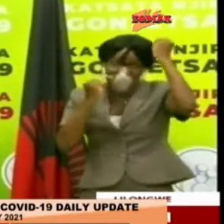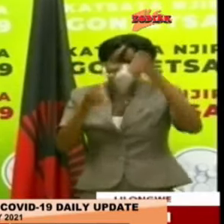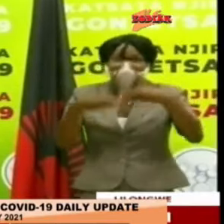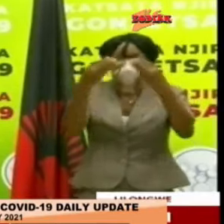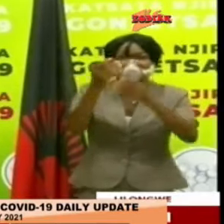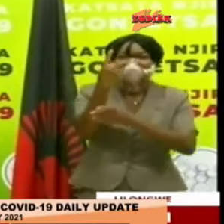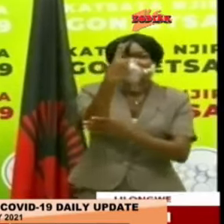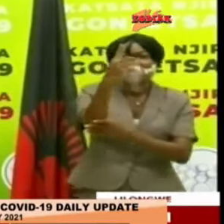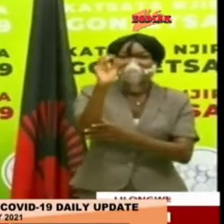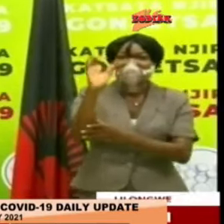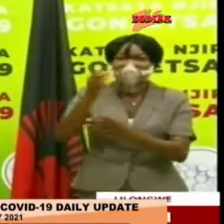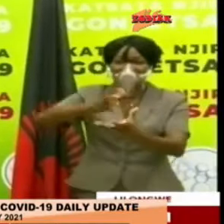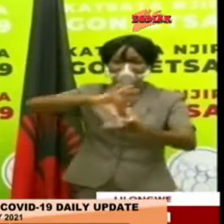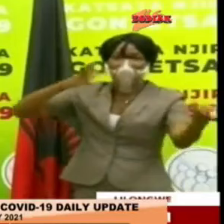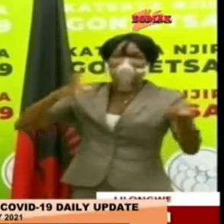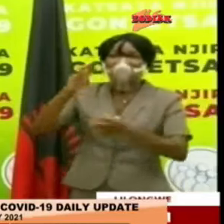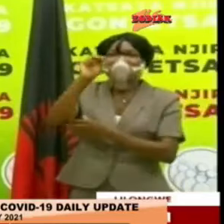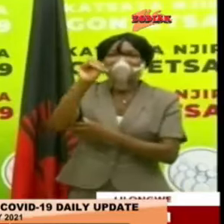100 million